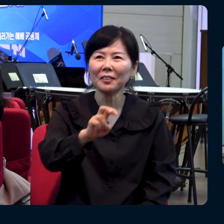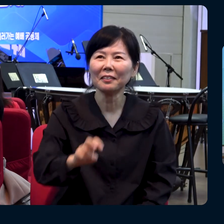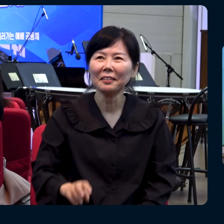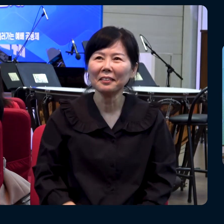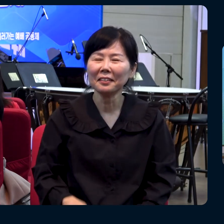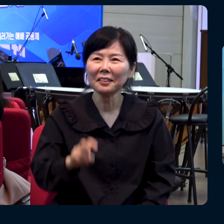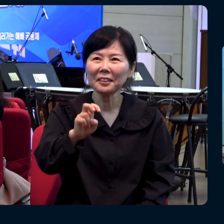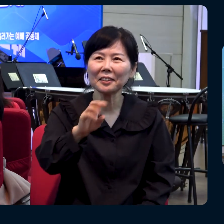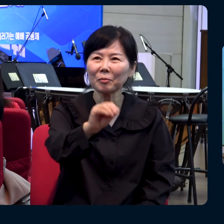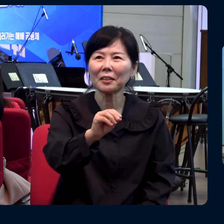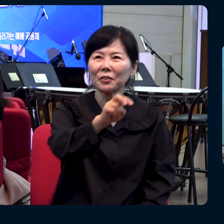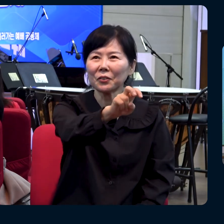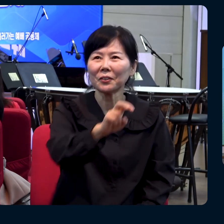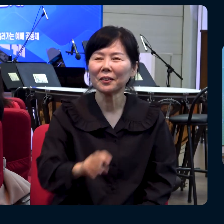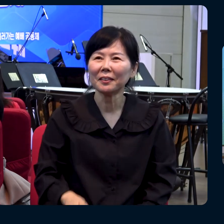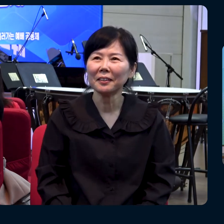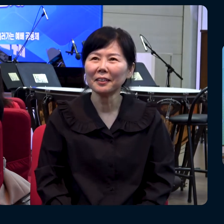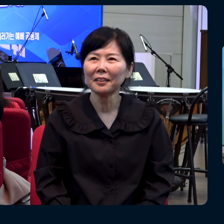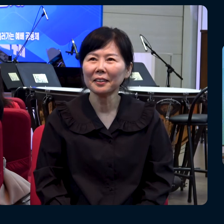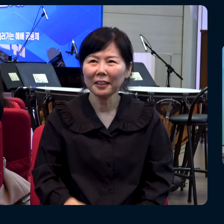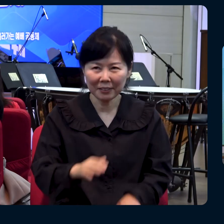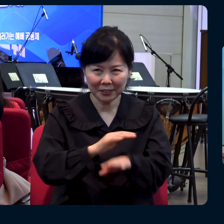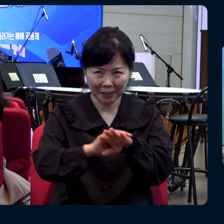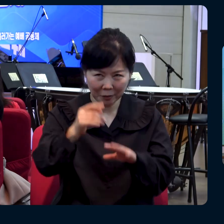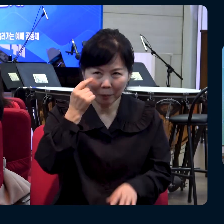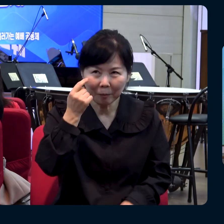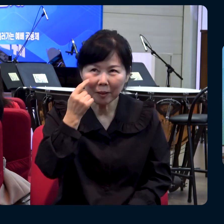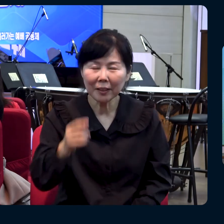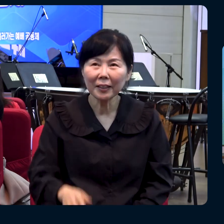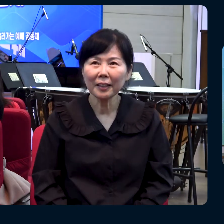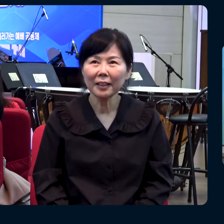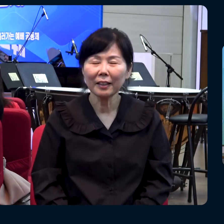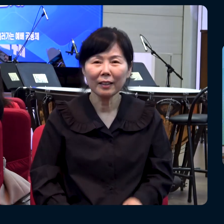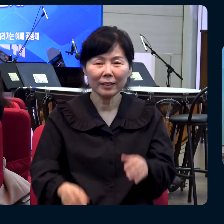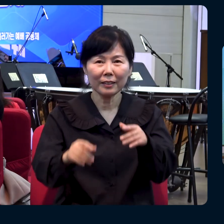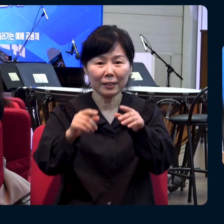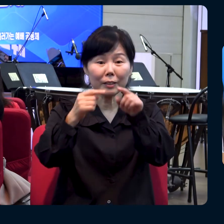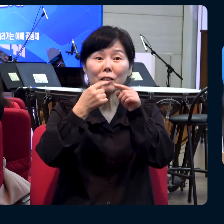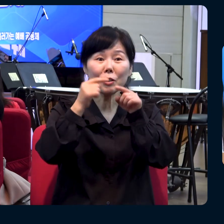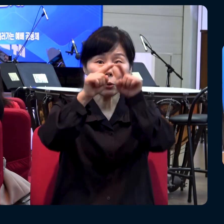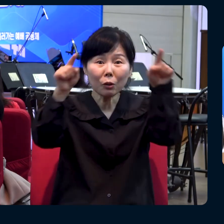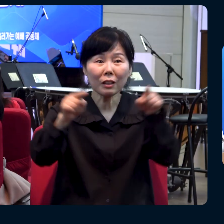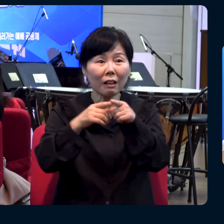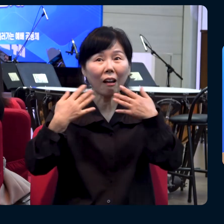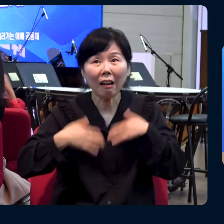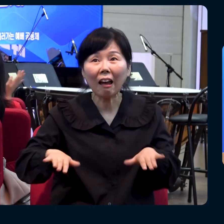오케이? 여러분 잘 보셔야 돼요. 이 종이가 약하잖아요.